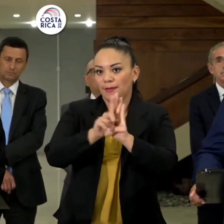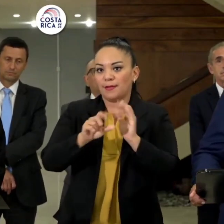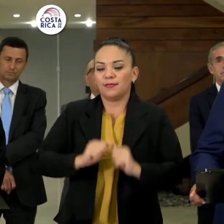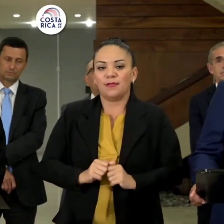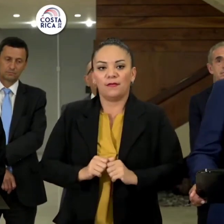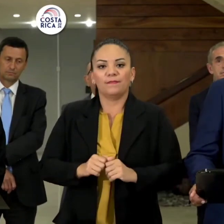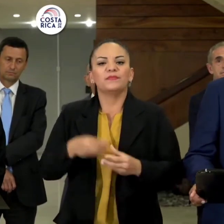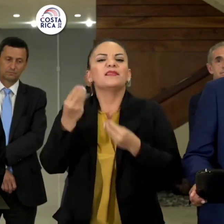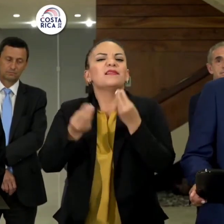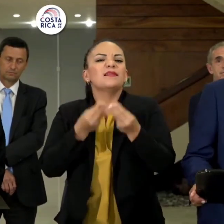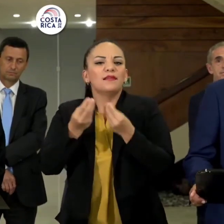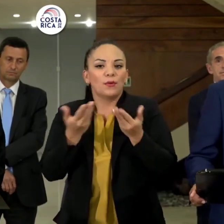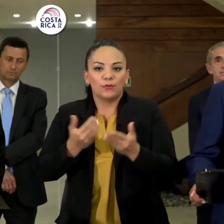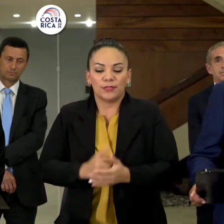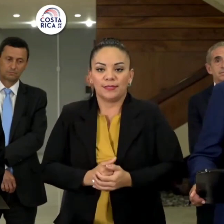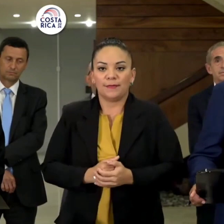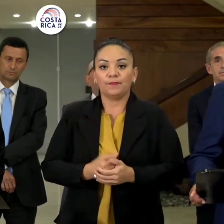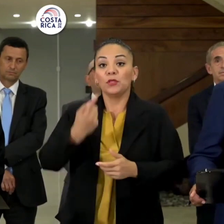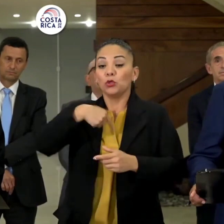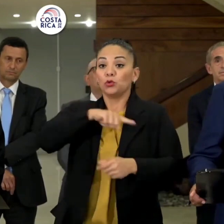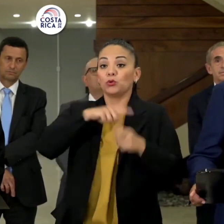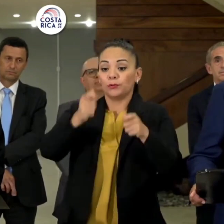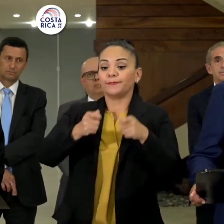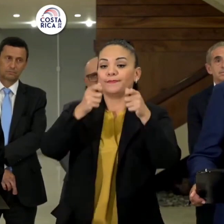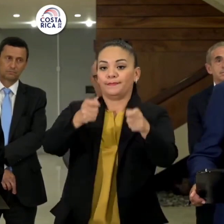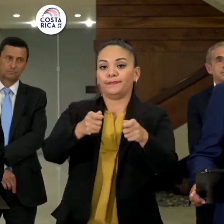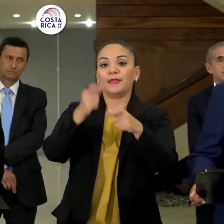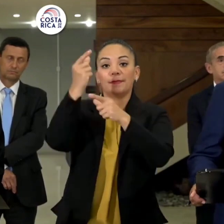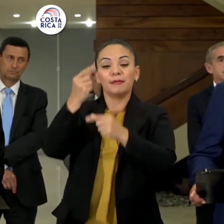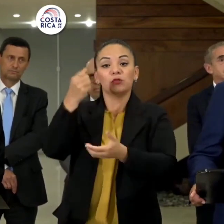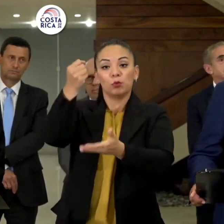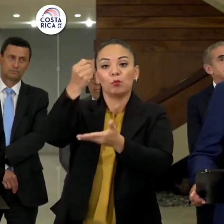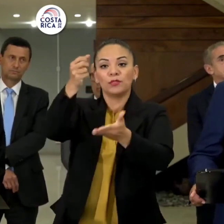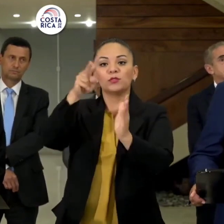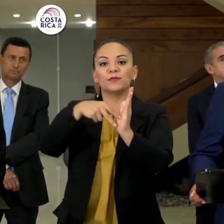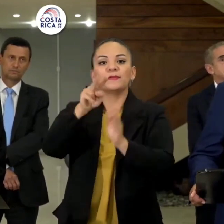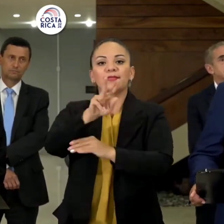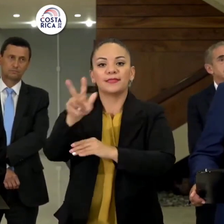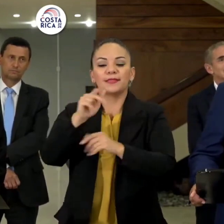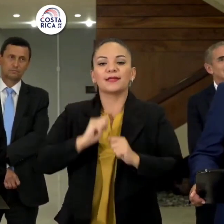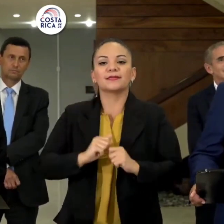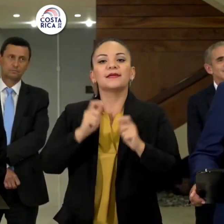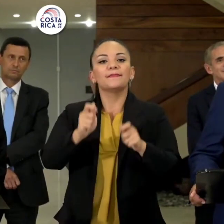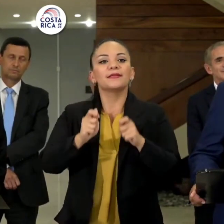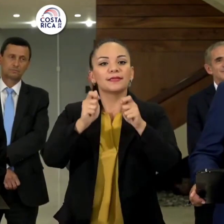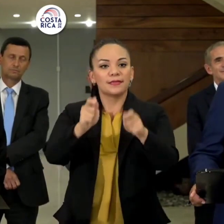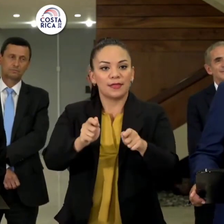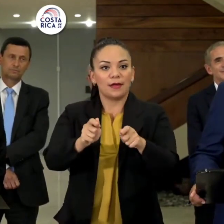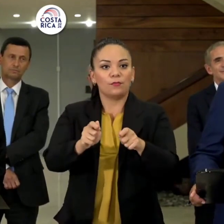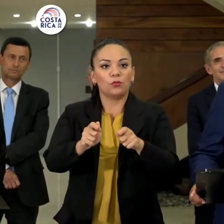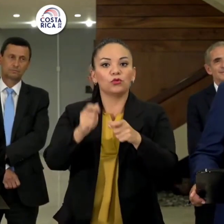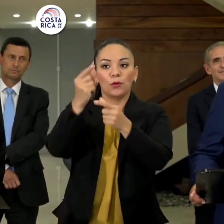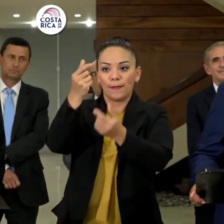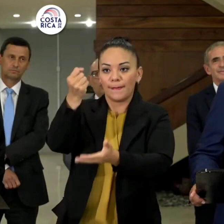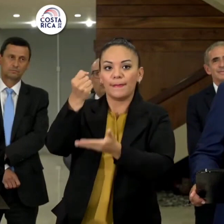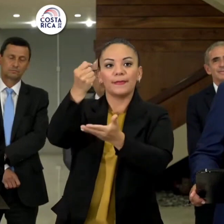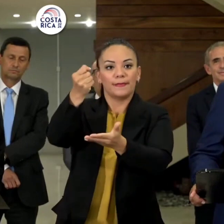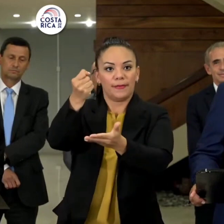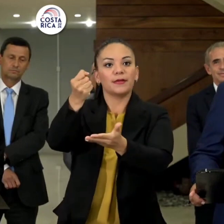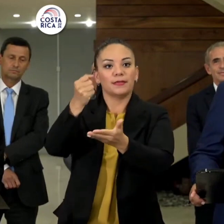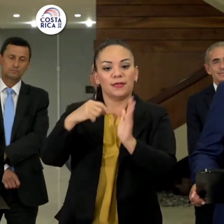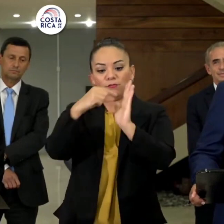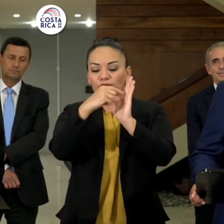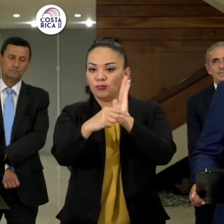¿Qué ocurre? Cuando nosotros presentamos el presupuesto del 2023, presentamos una partida para pago de